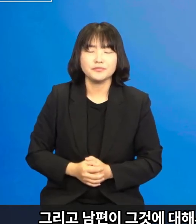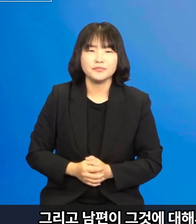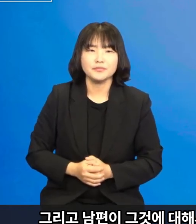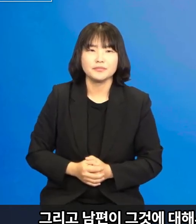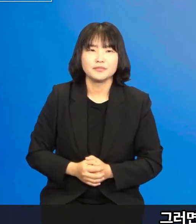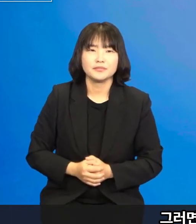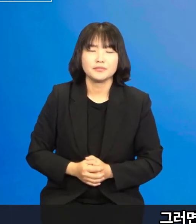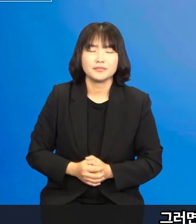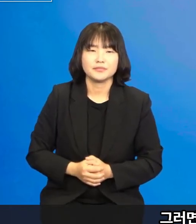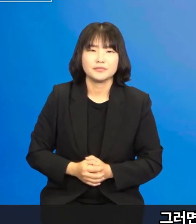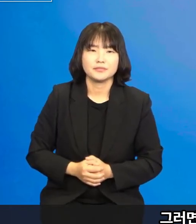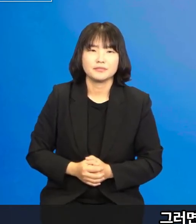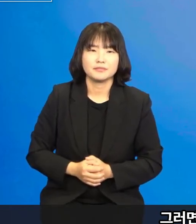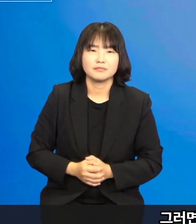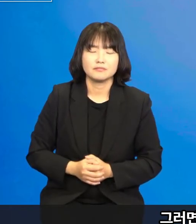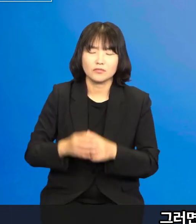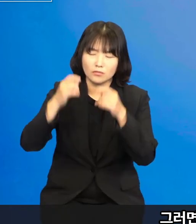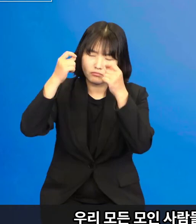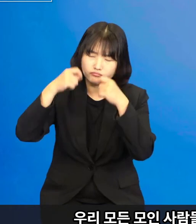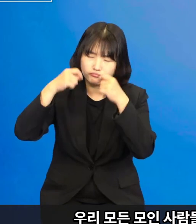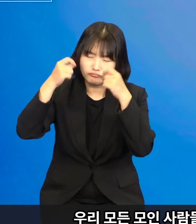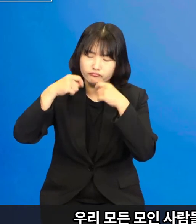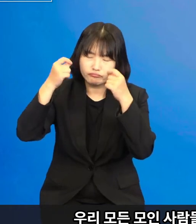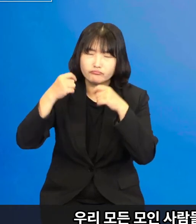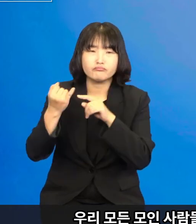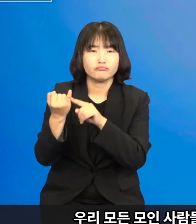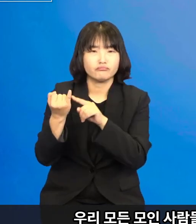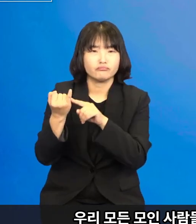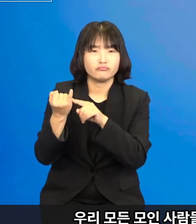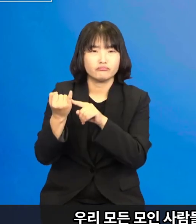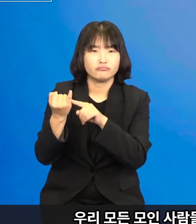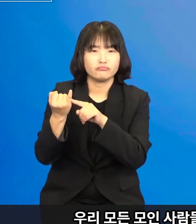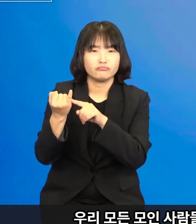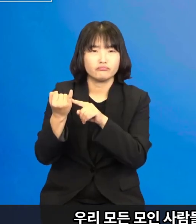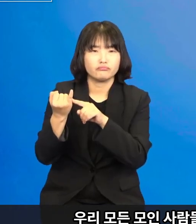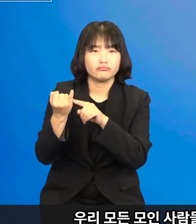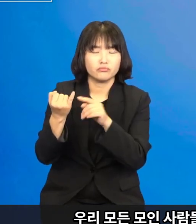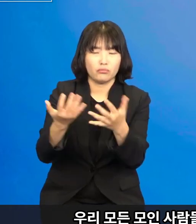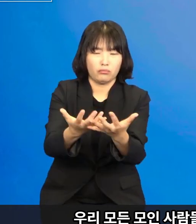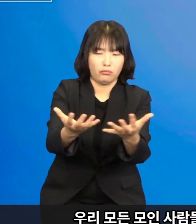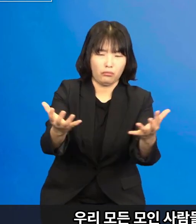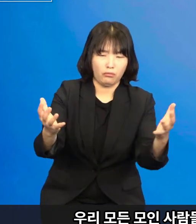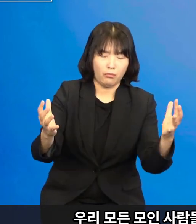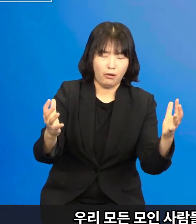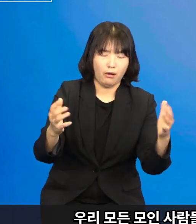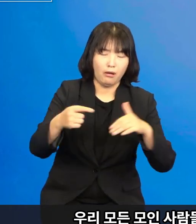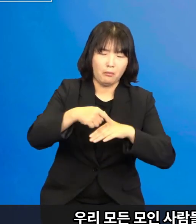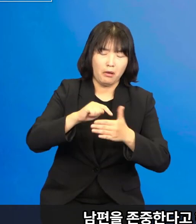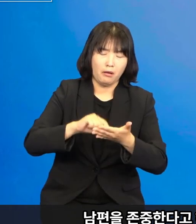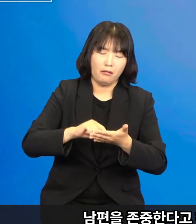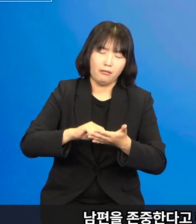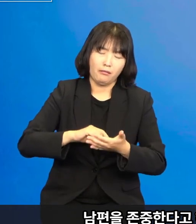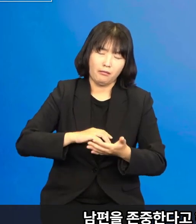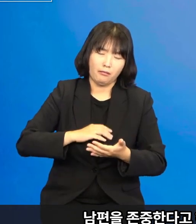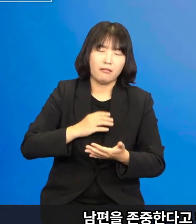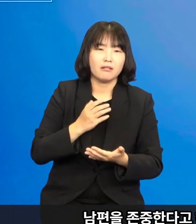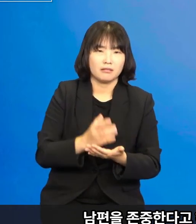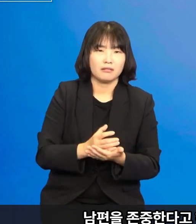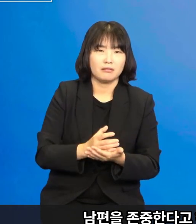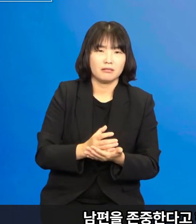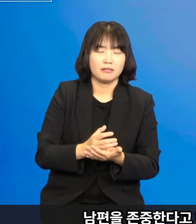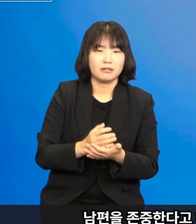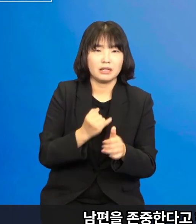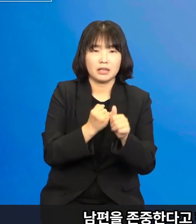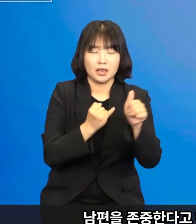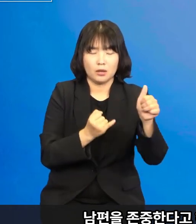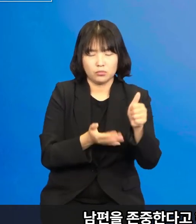줄도 몰랐다는 거예요. 그러면서 막 우시는데 우리 모든 모인 사람들이 참 마음이 먹먹해졌습니다. 남편을